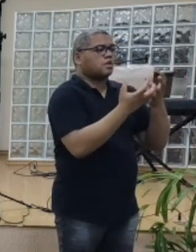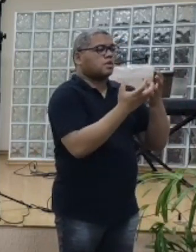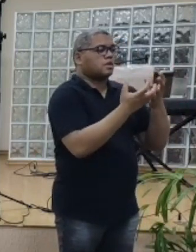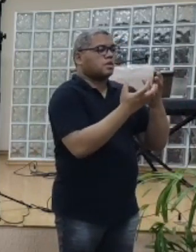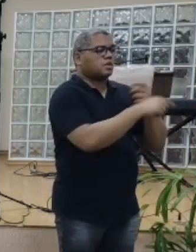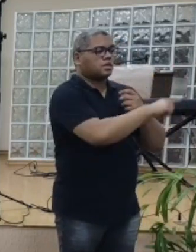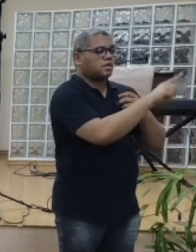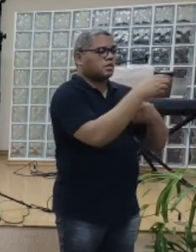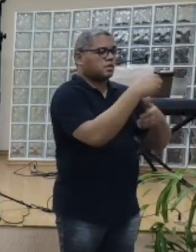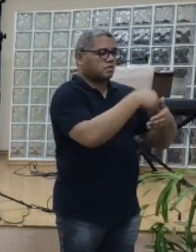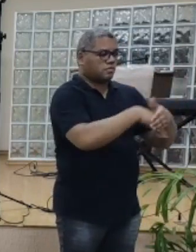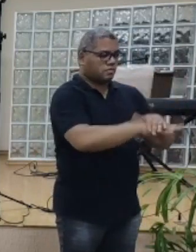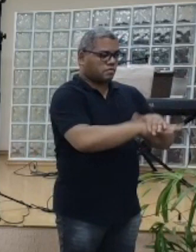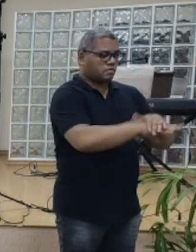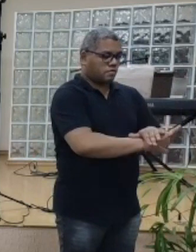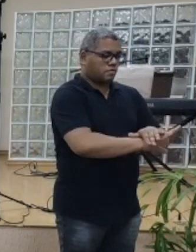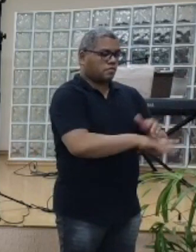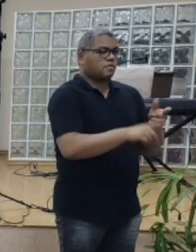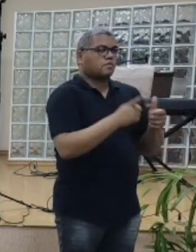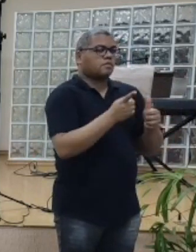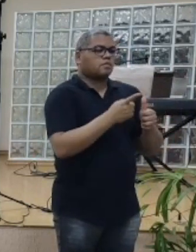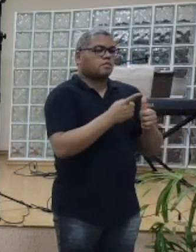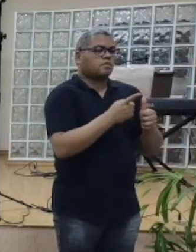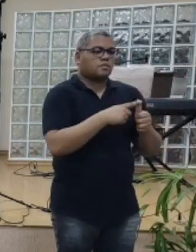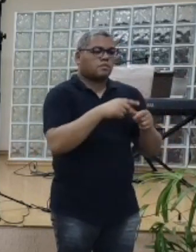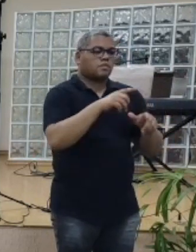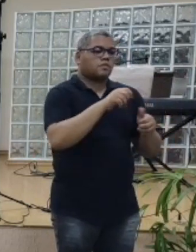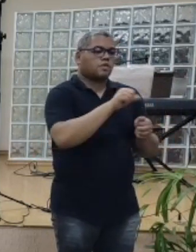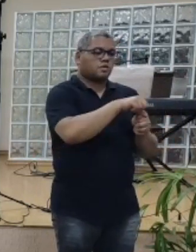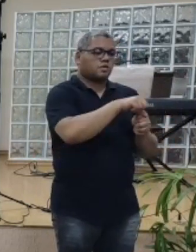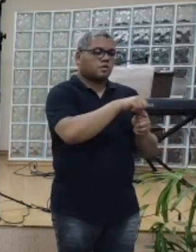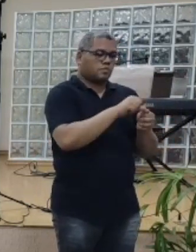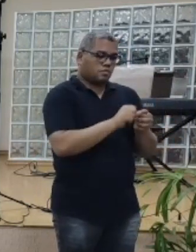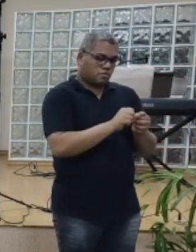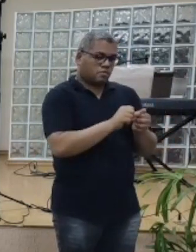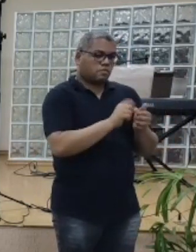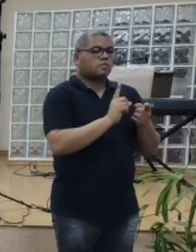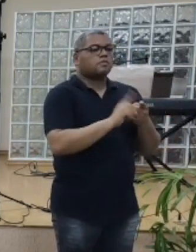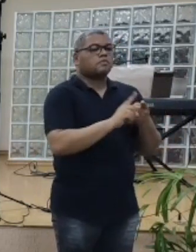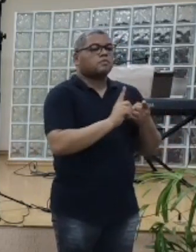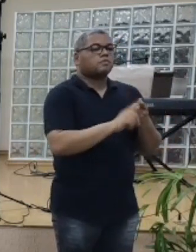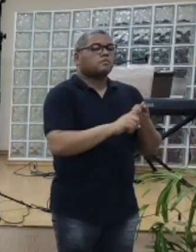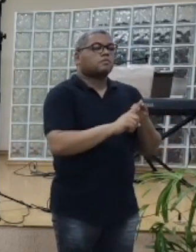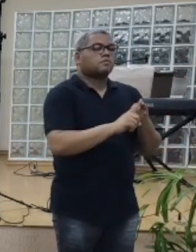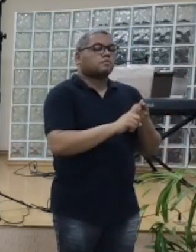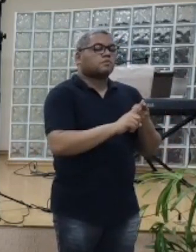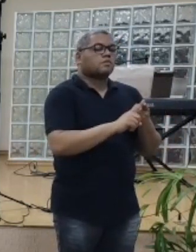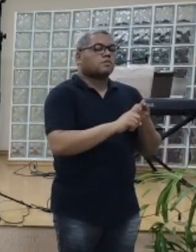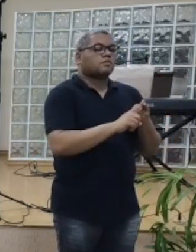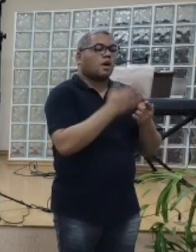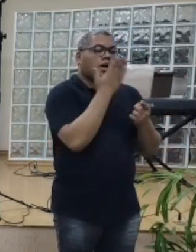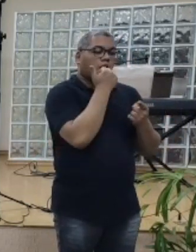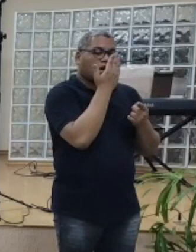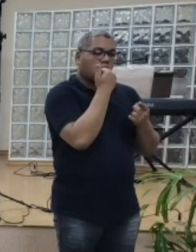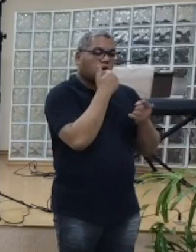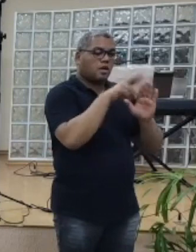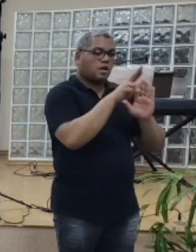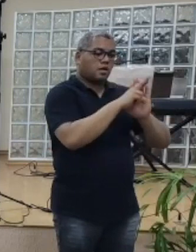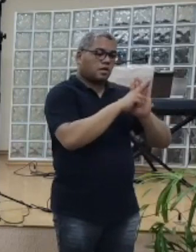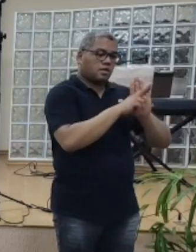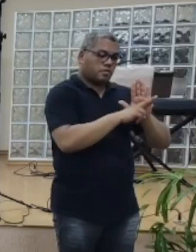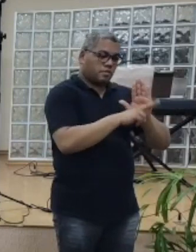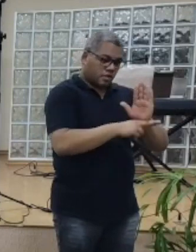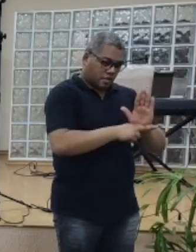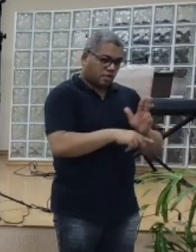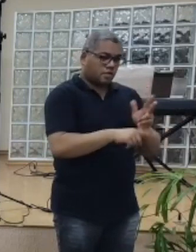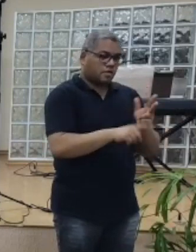e calendário judaico. Ou seja, se eu me circuncidar, eu me torno judeu. A